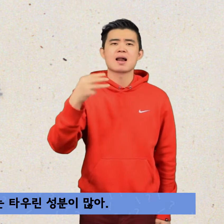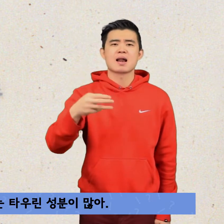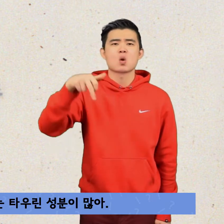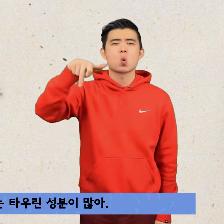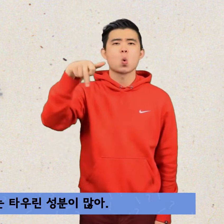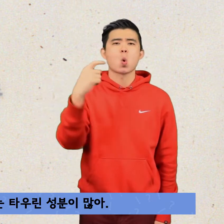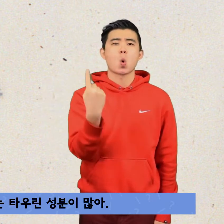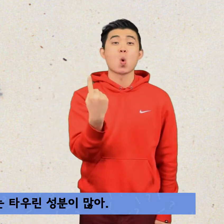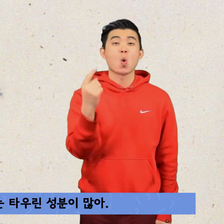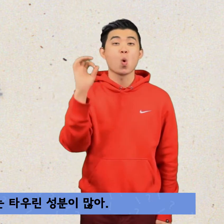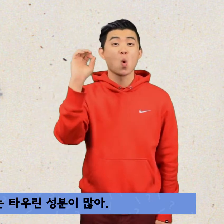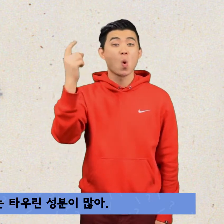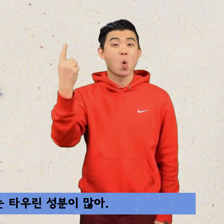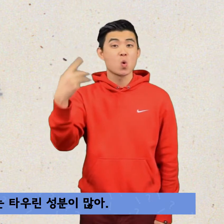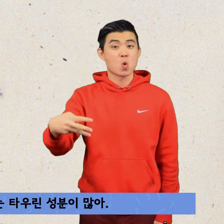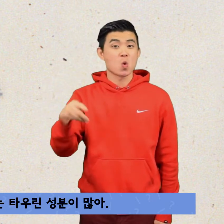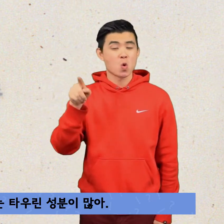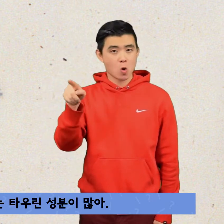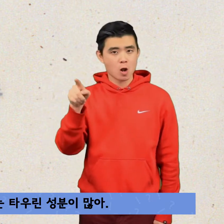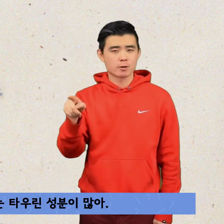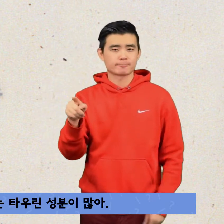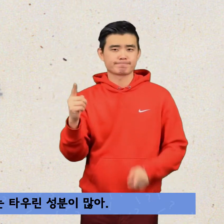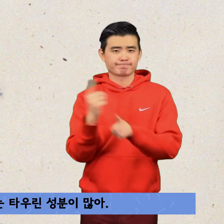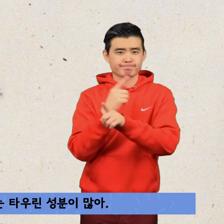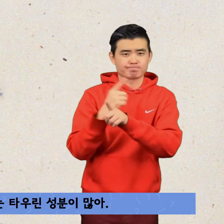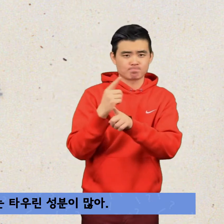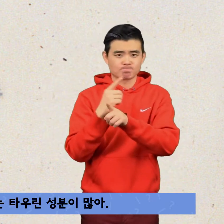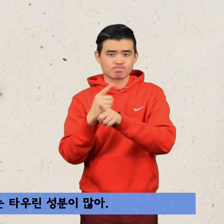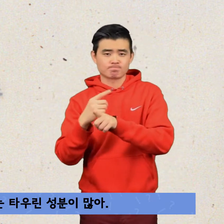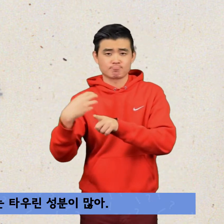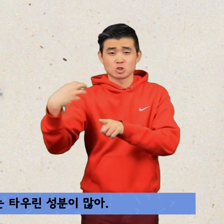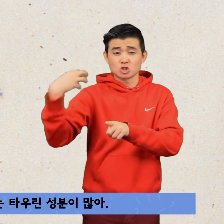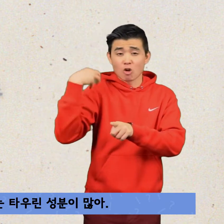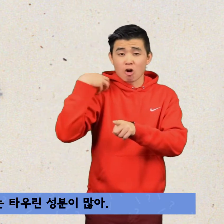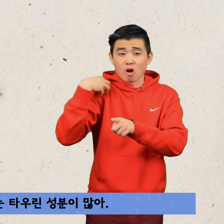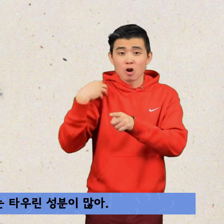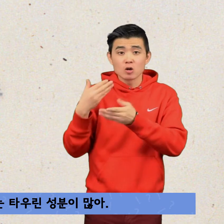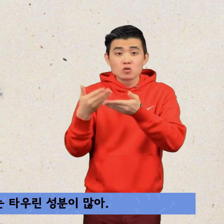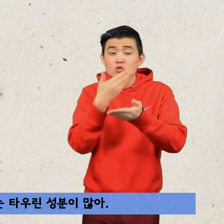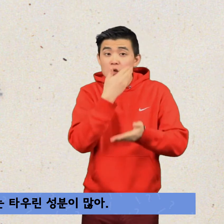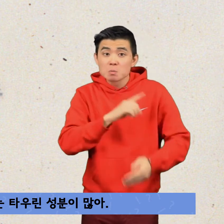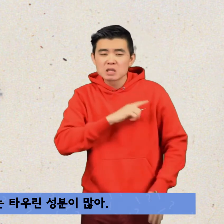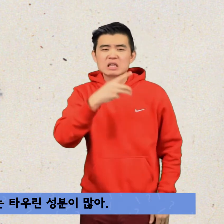알코올을 해독해주는 타우린 성분이 많아.